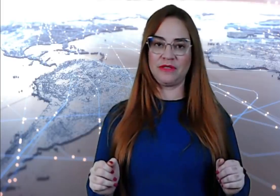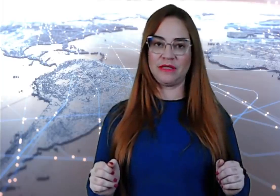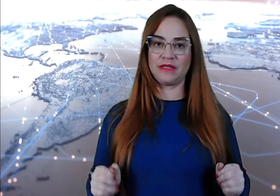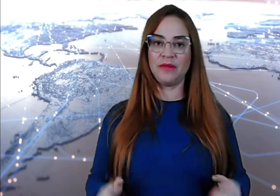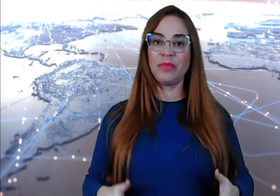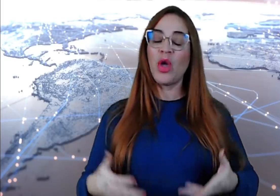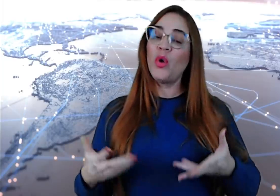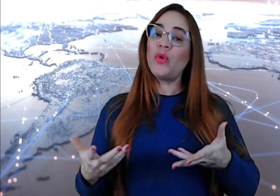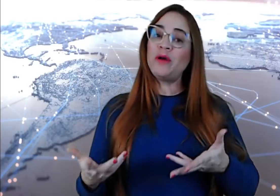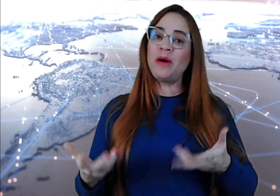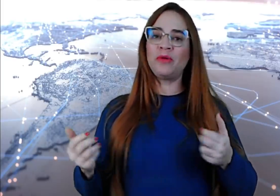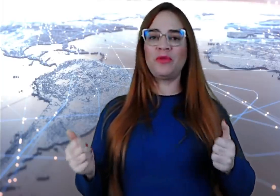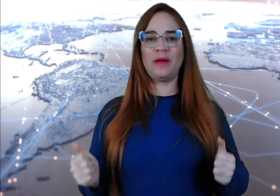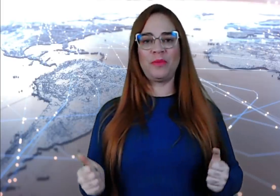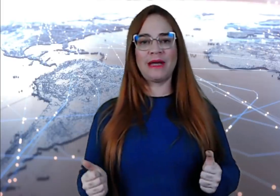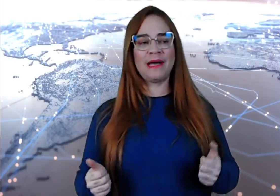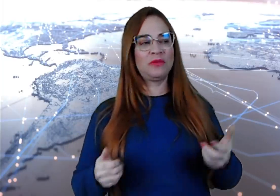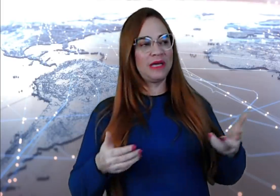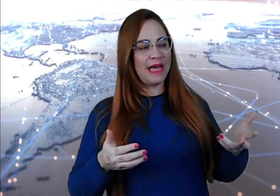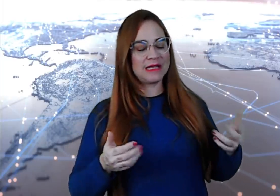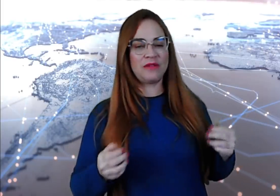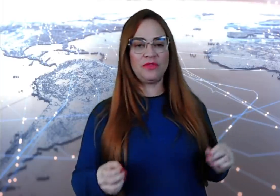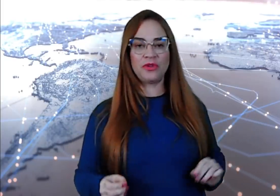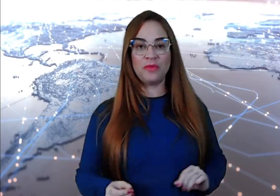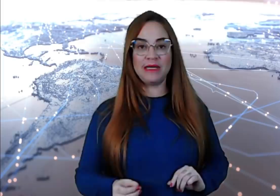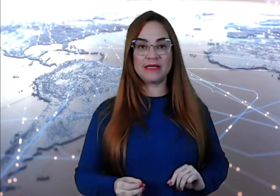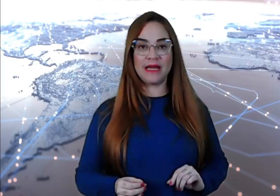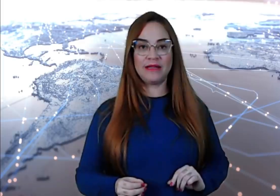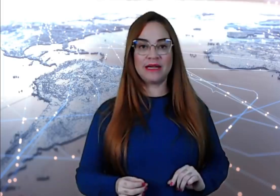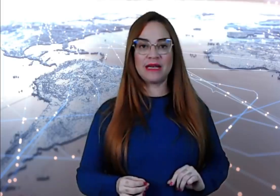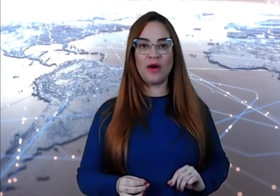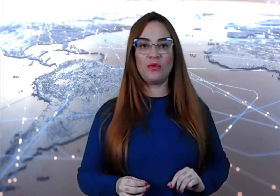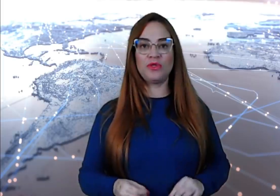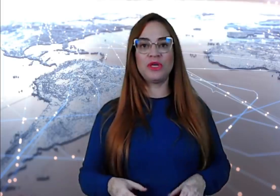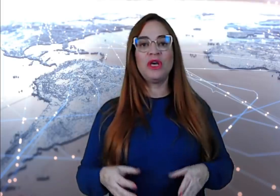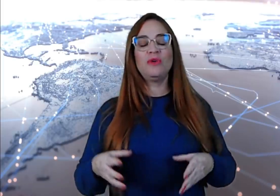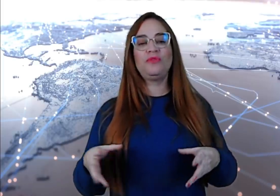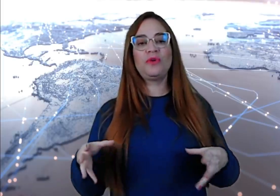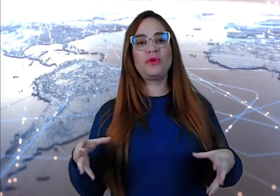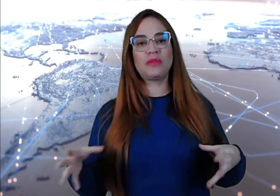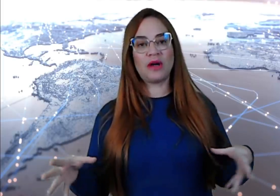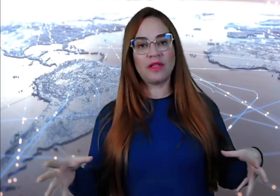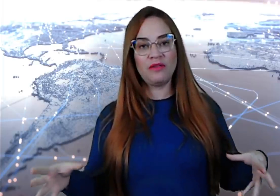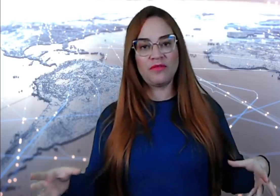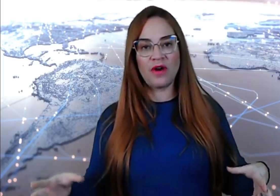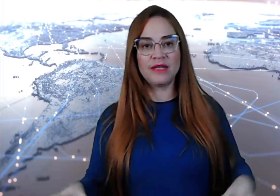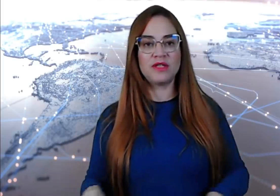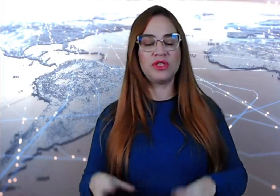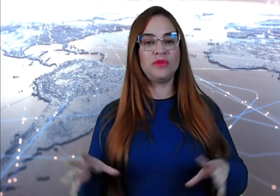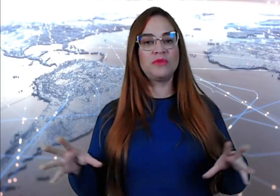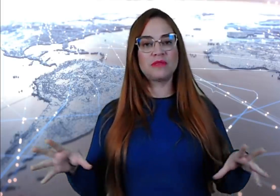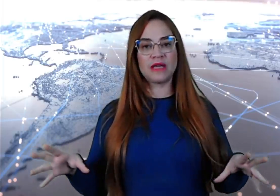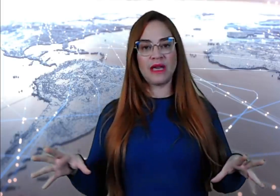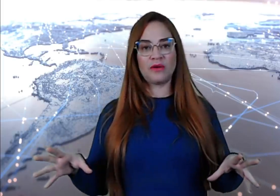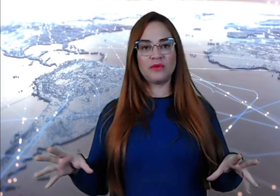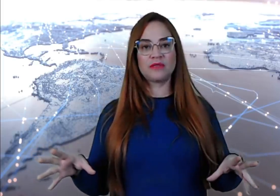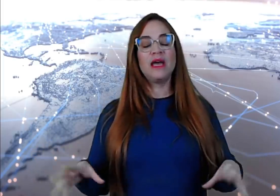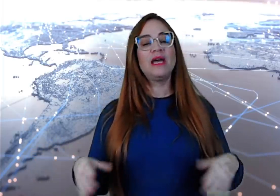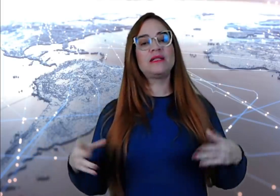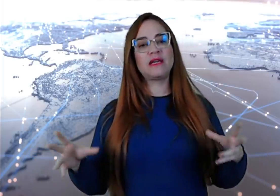vocês. O irmão do deputado, que é servidor do Ministério da Saúde, viu que o tal da invoice tinha uns erros e se